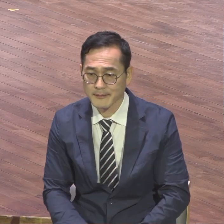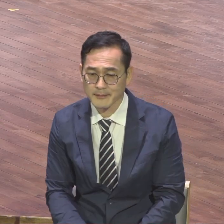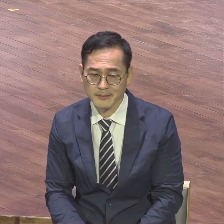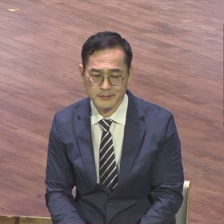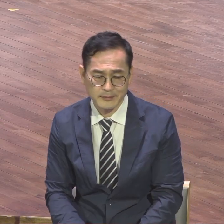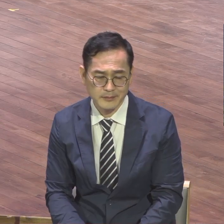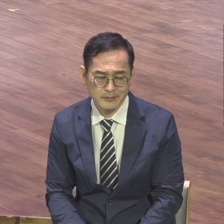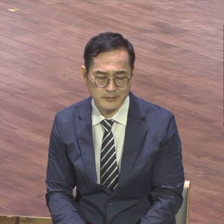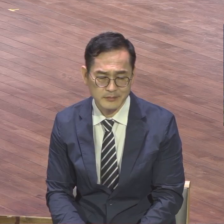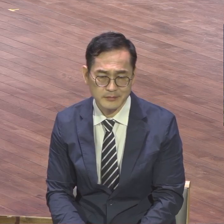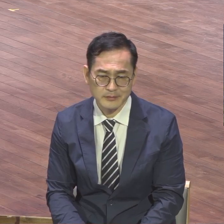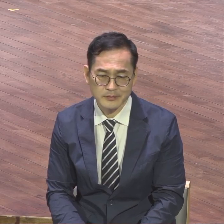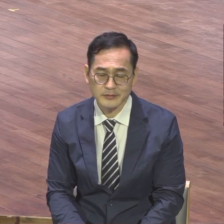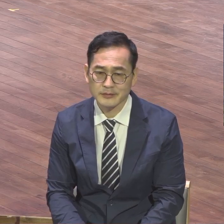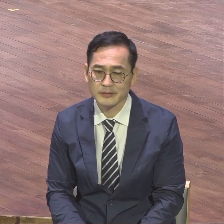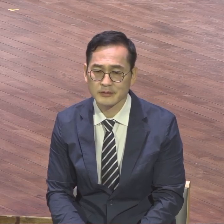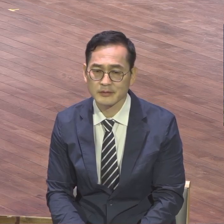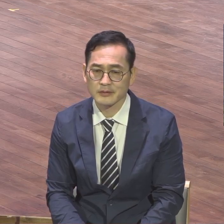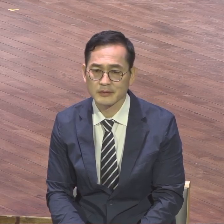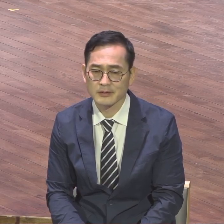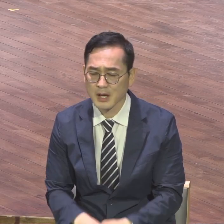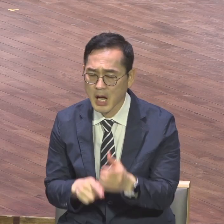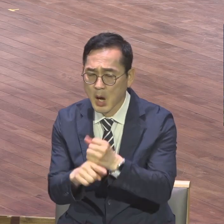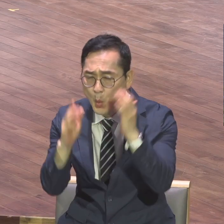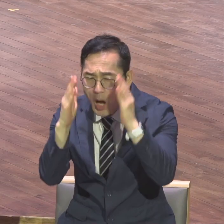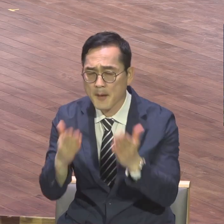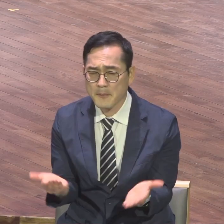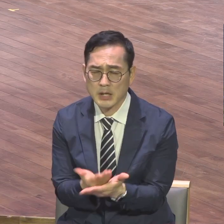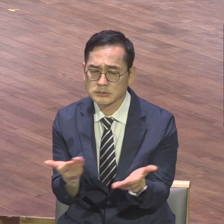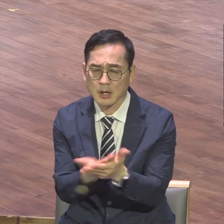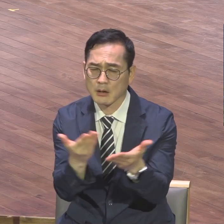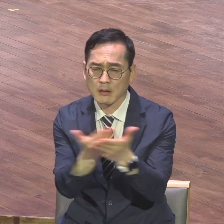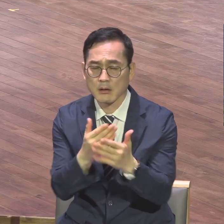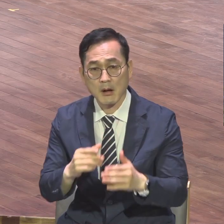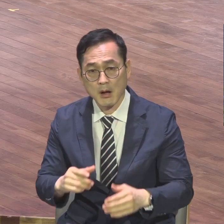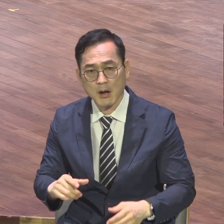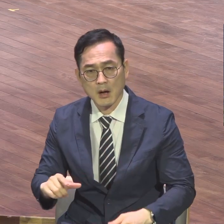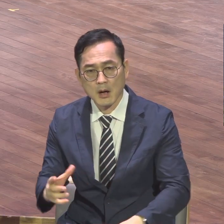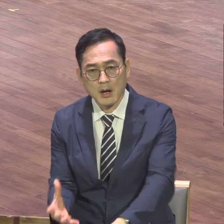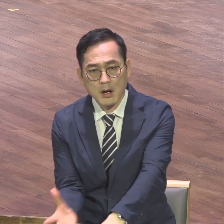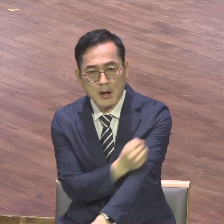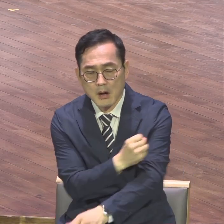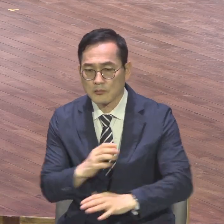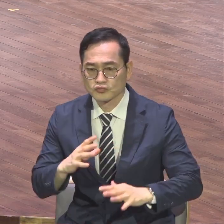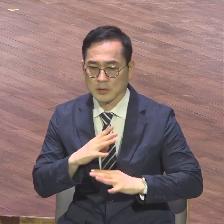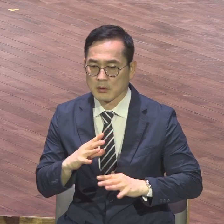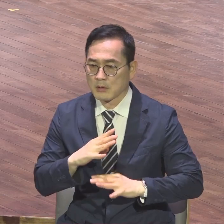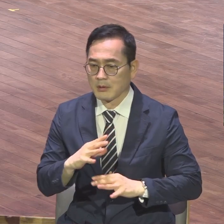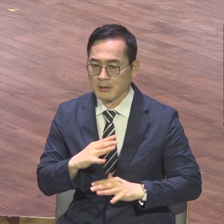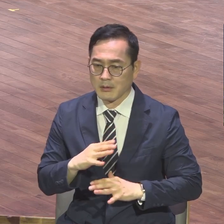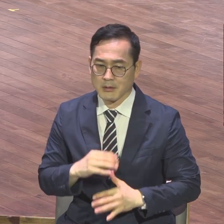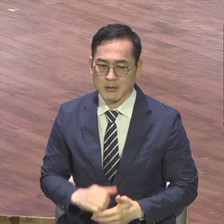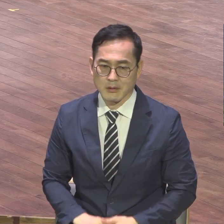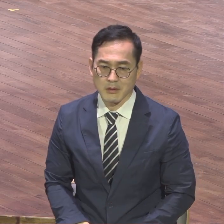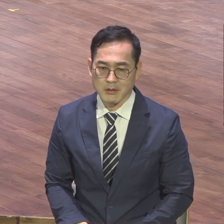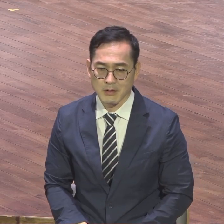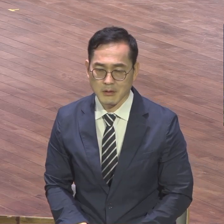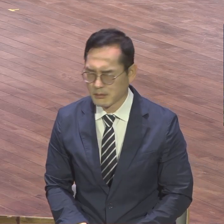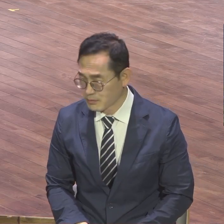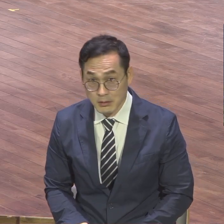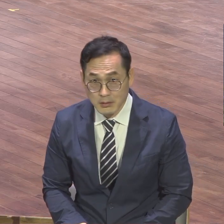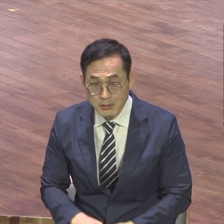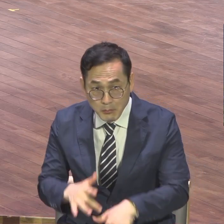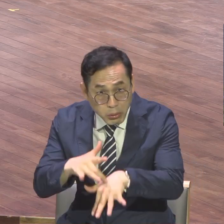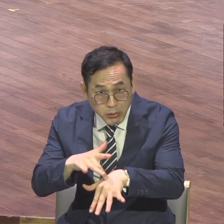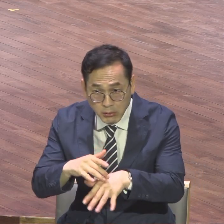정도로 무서운 이런 이 과학의 발전이 시작되고 있는 이 시대에 모든 것들이 막 순식간에 막